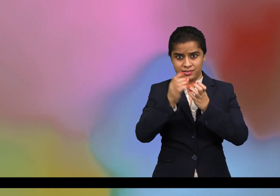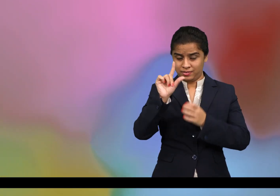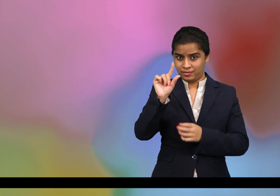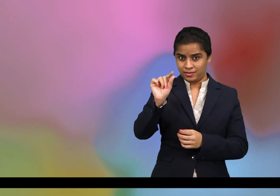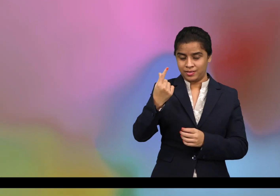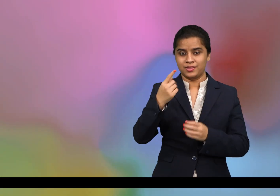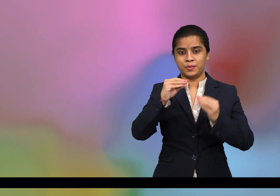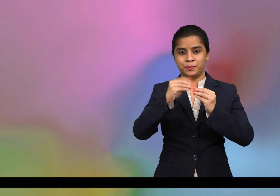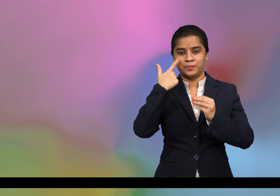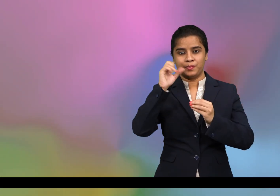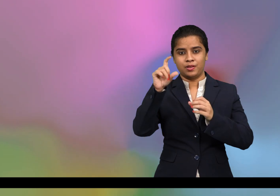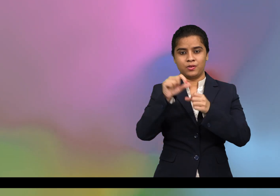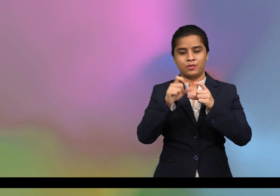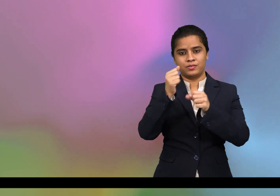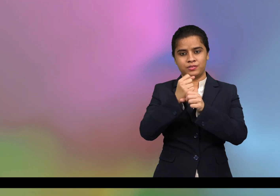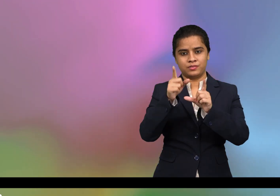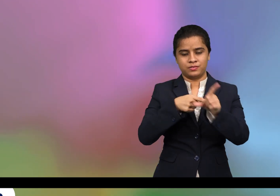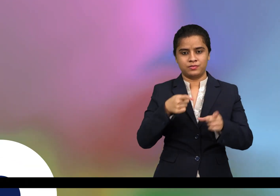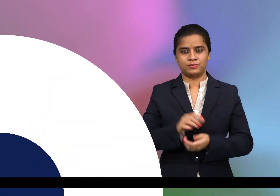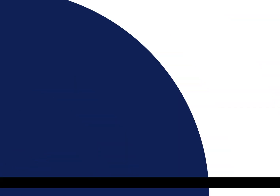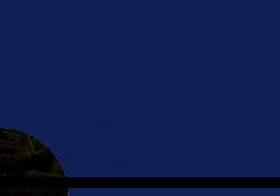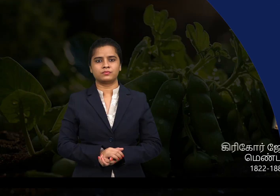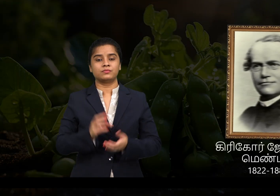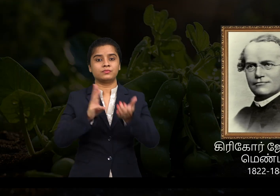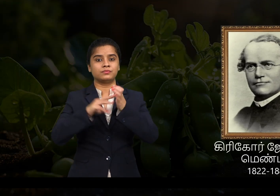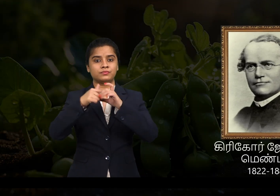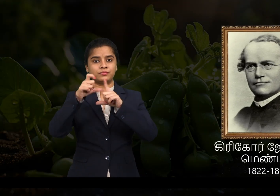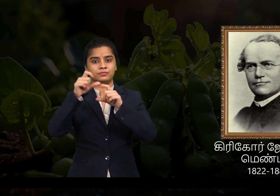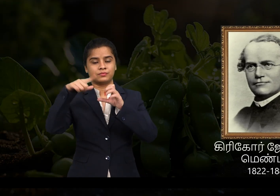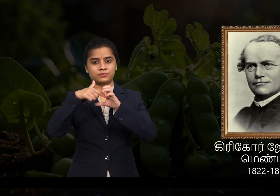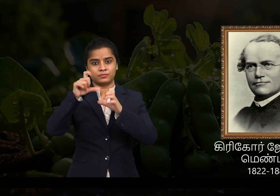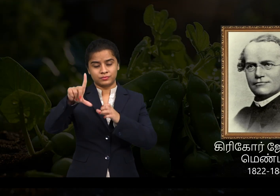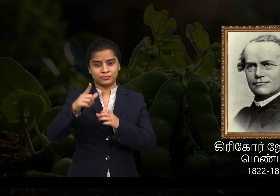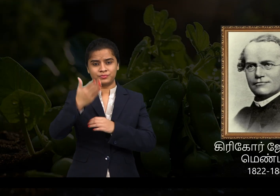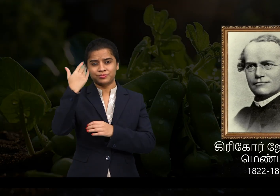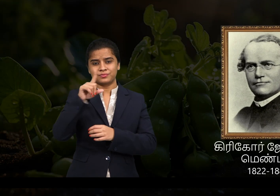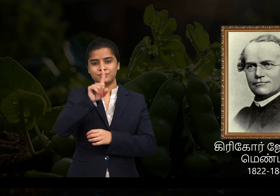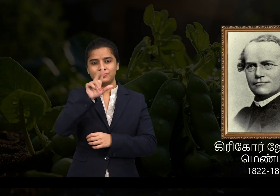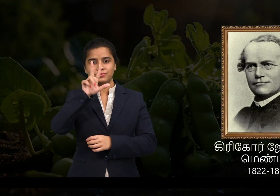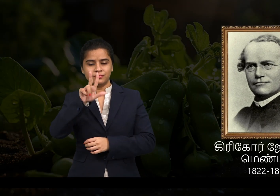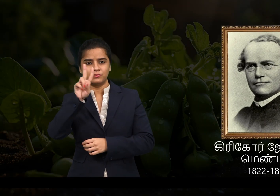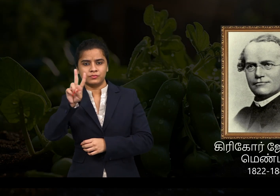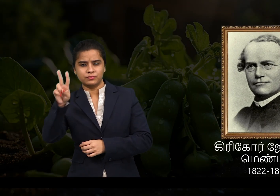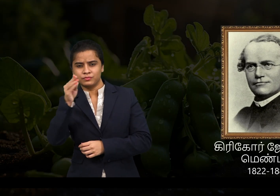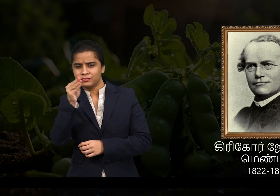சுவாரஸ்யமான தலைப்பை இப்போது உங்களுக்கு விளக்குகிறேன். மெண்டல், அதாவது